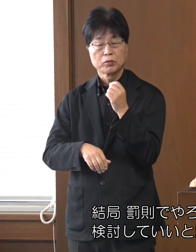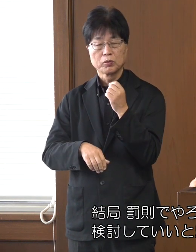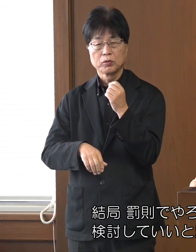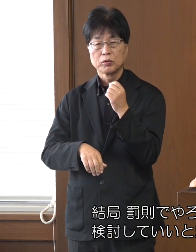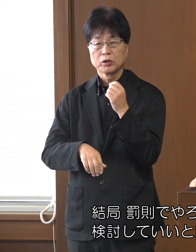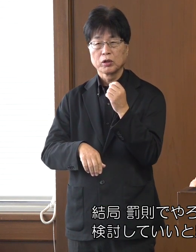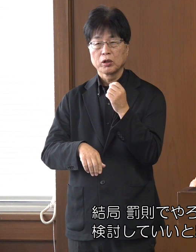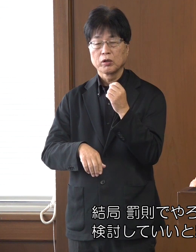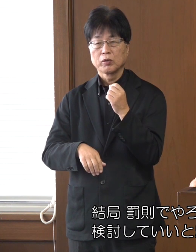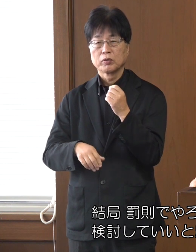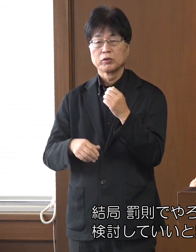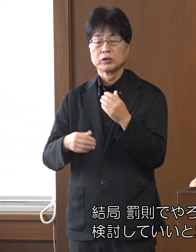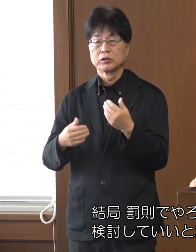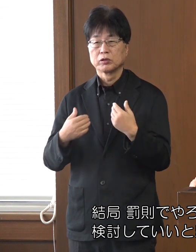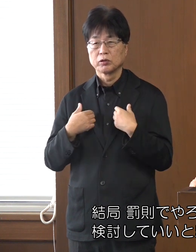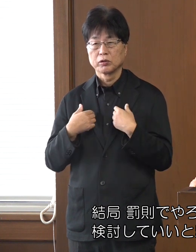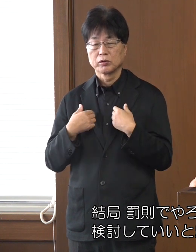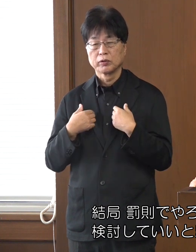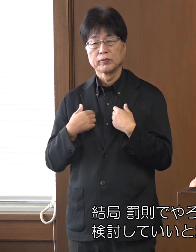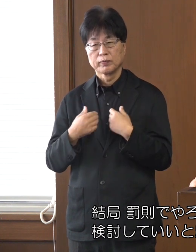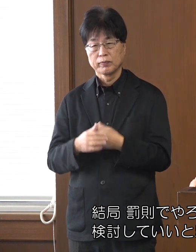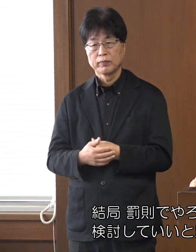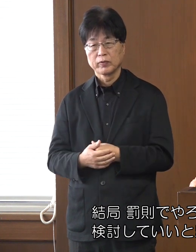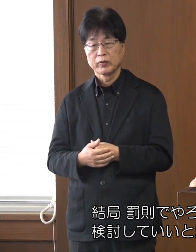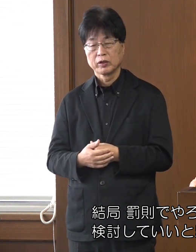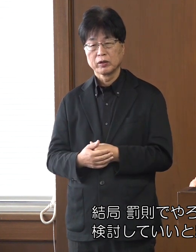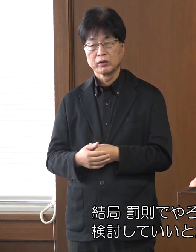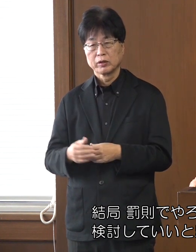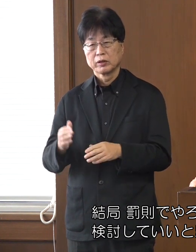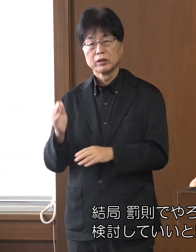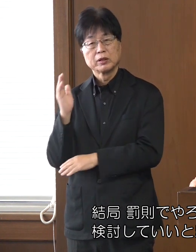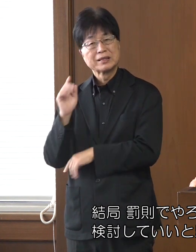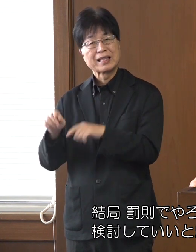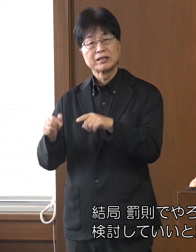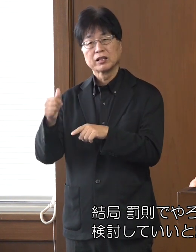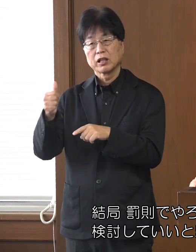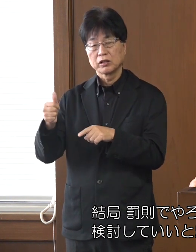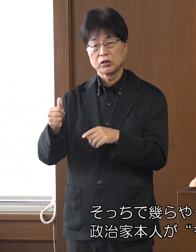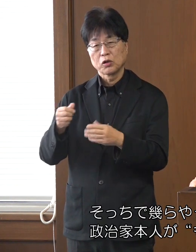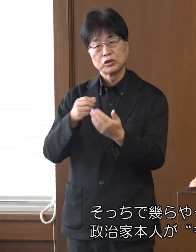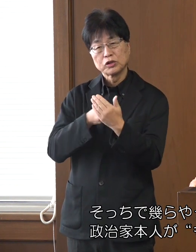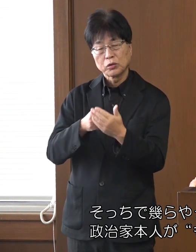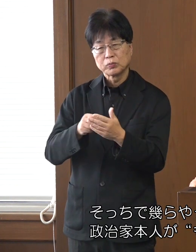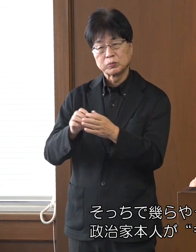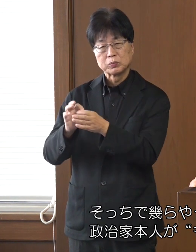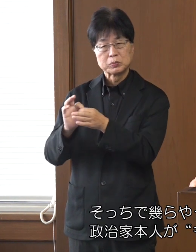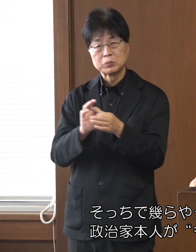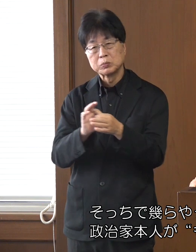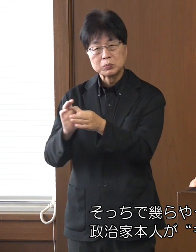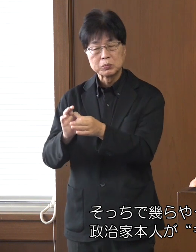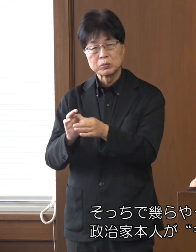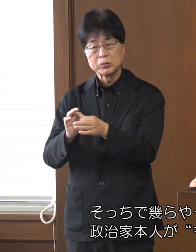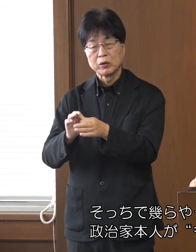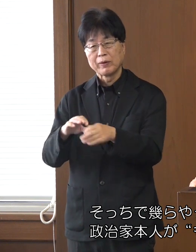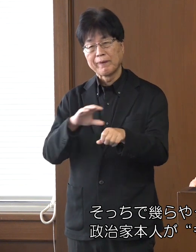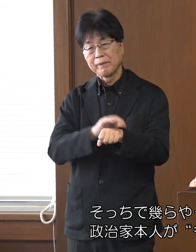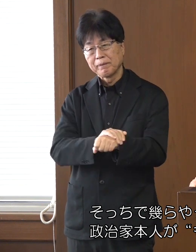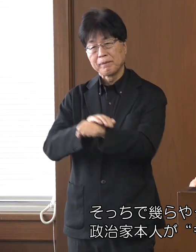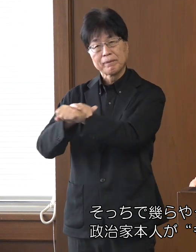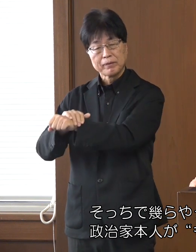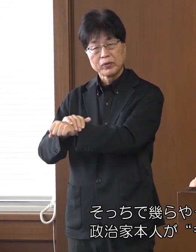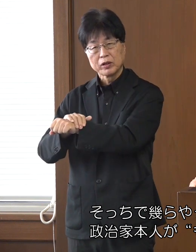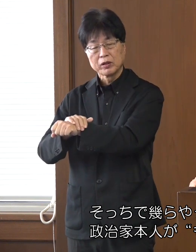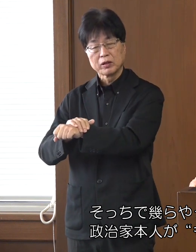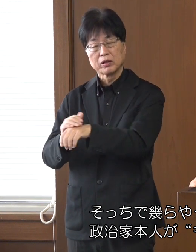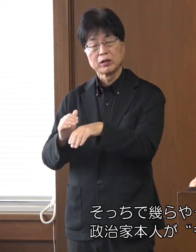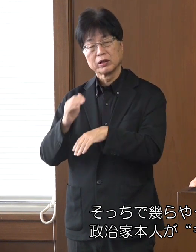則でやろうっていうね、まあ、もちろんレンザーとかも検討していいと思うんだけれども、そっちでいくらやってもその政治家本人